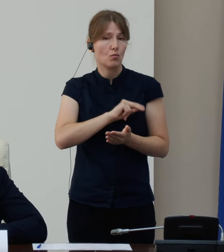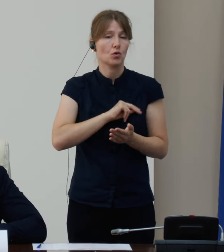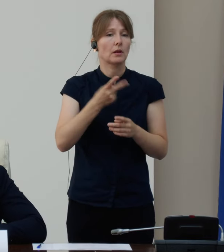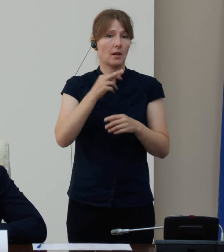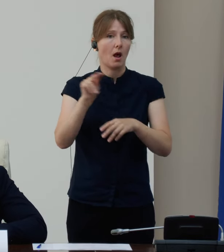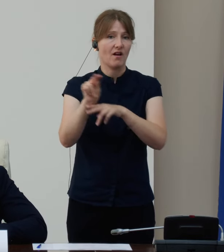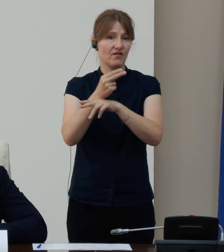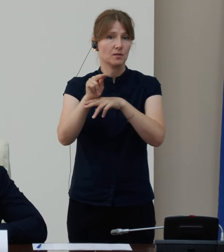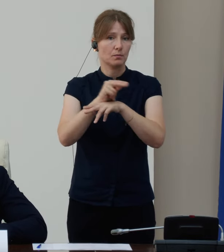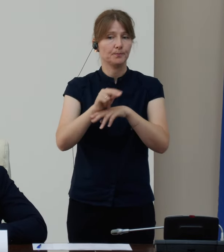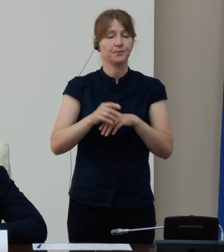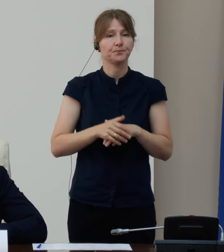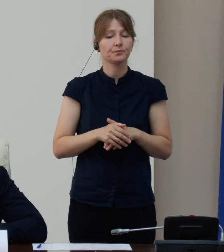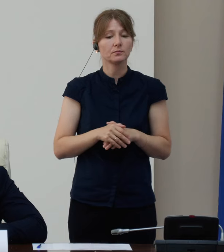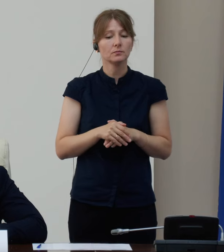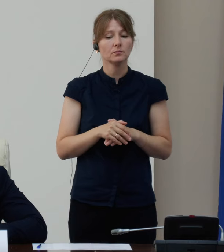instruire.